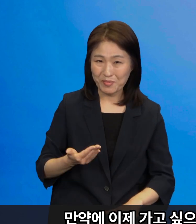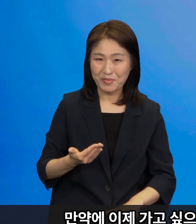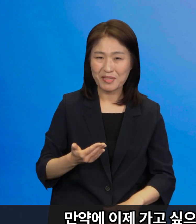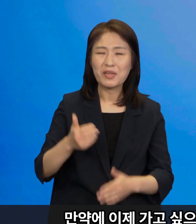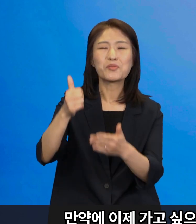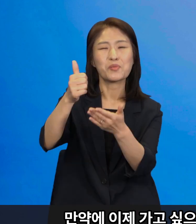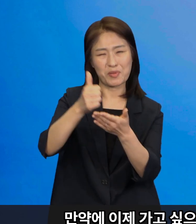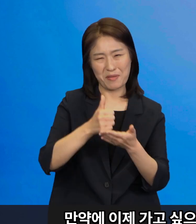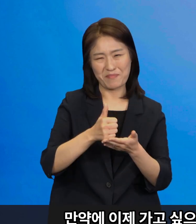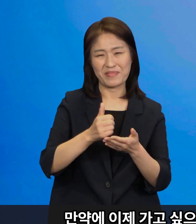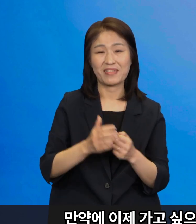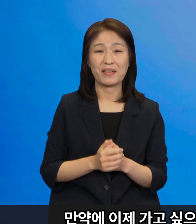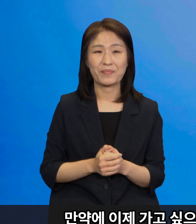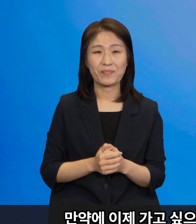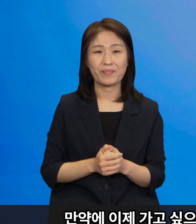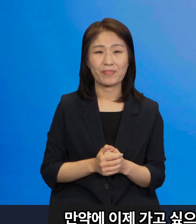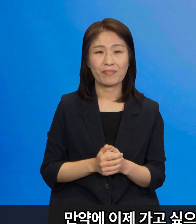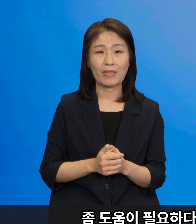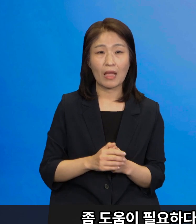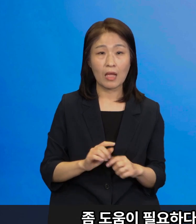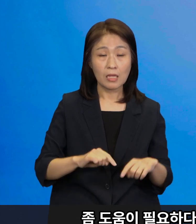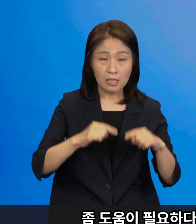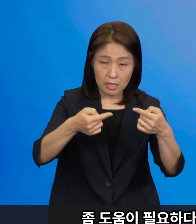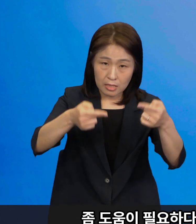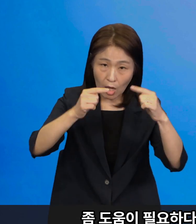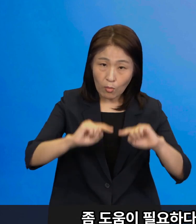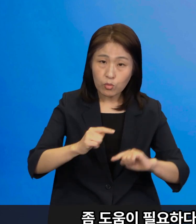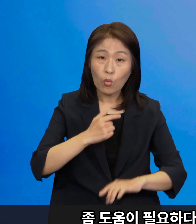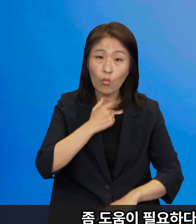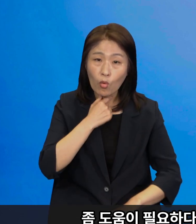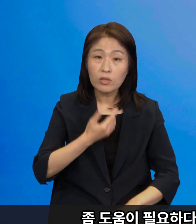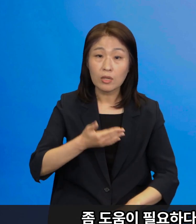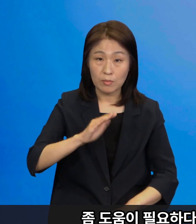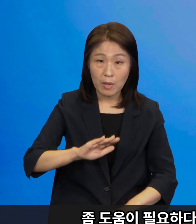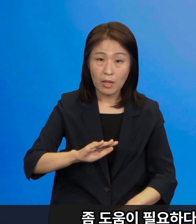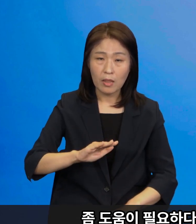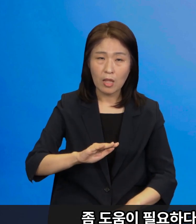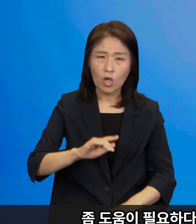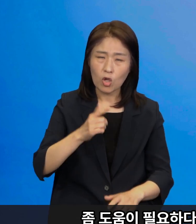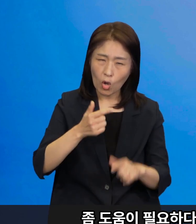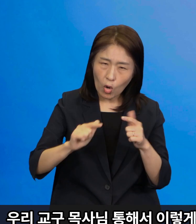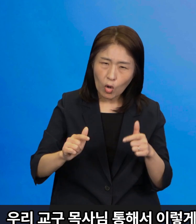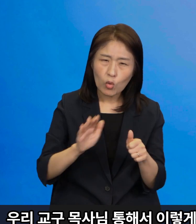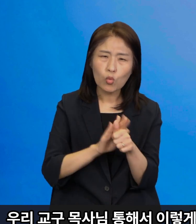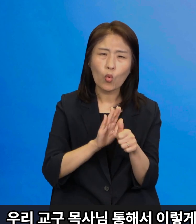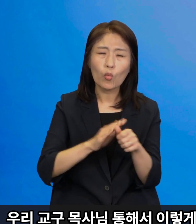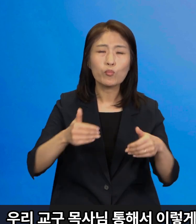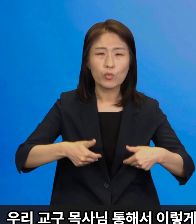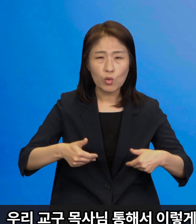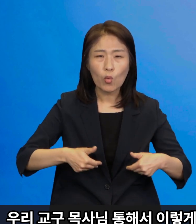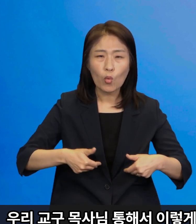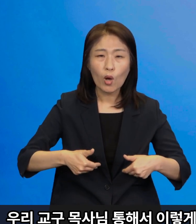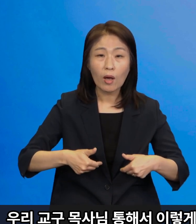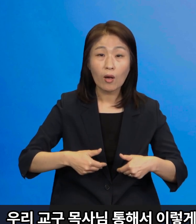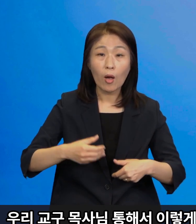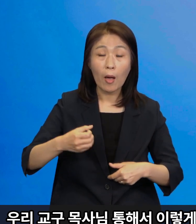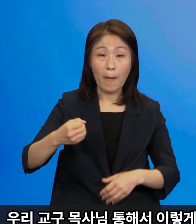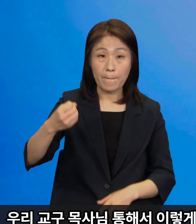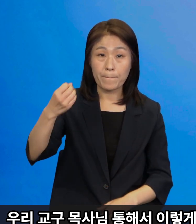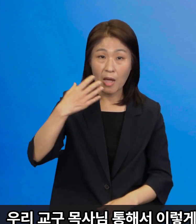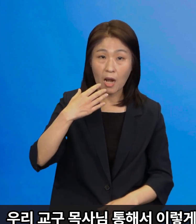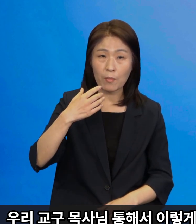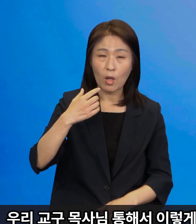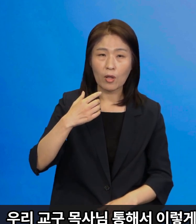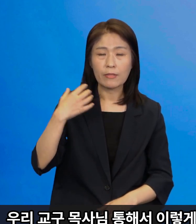싶으신데 어떤 다른 사정으로 좀 어렵다, 좀 도움이 필요하다 하신 분들이 계시면 알려주시면 우리 교구 목사님 통해서 이렇게 도울